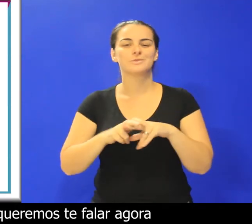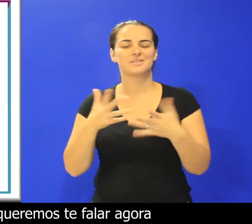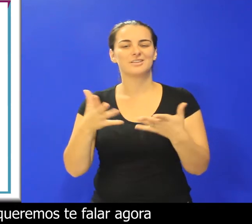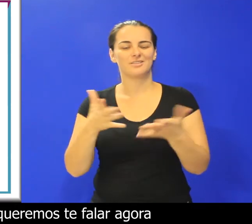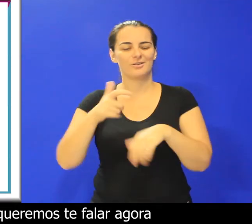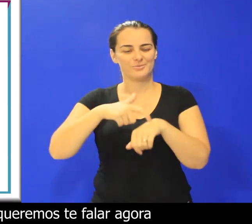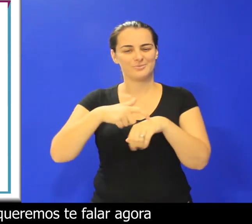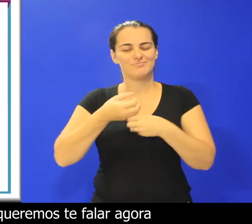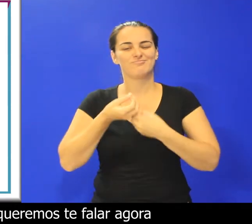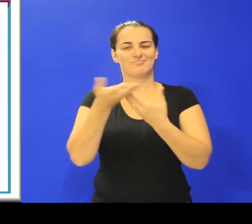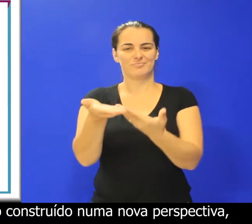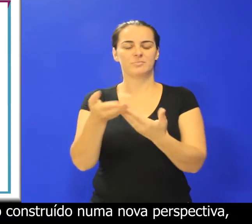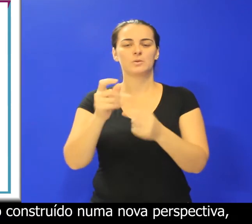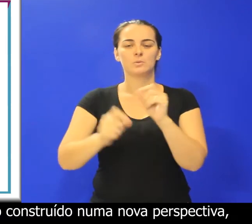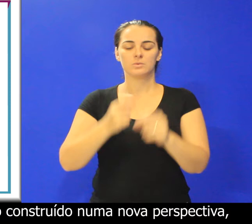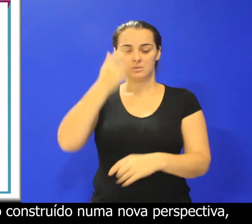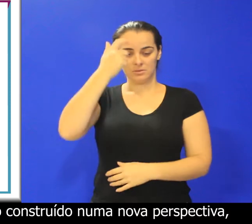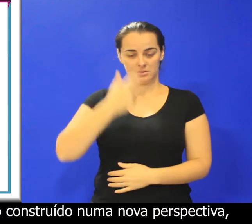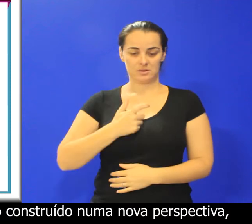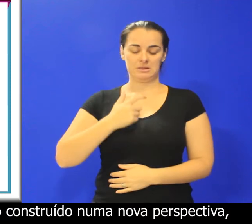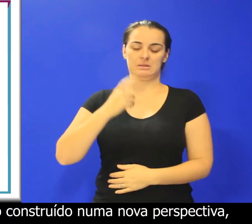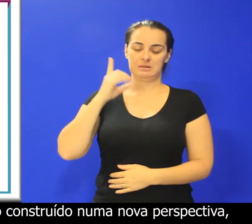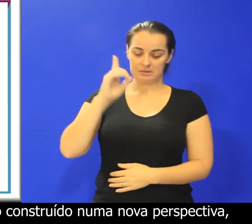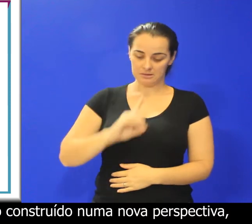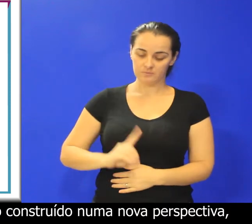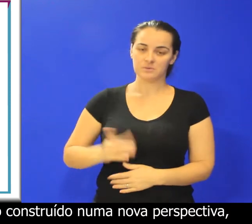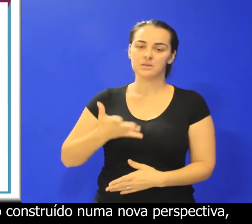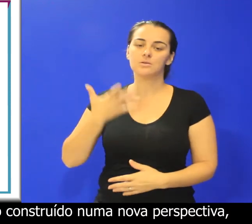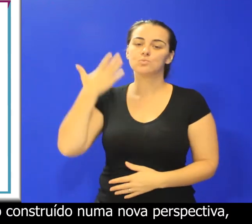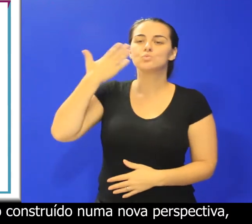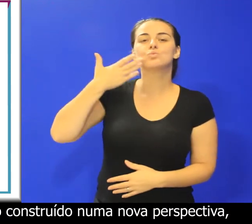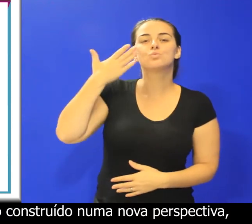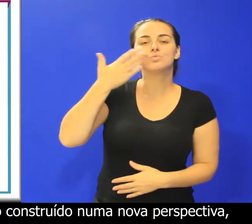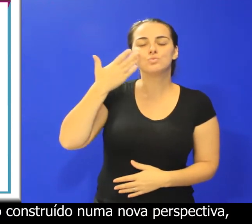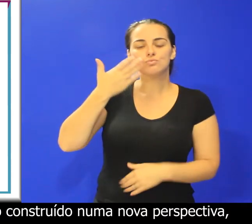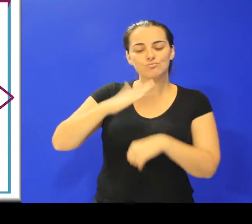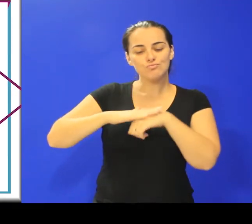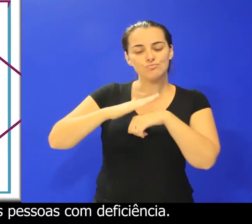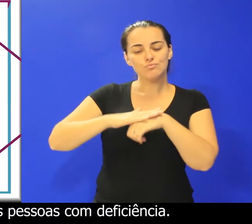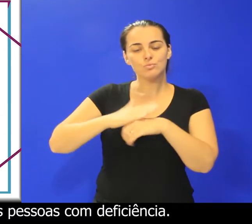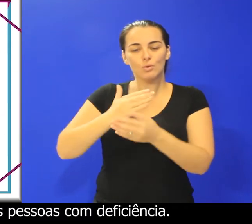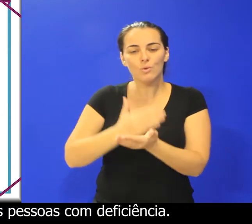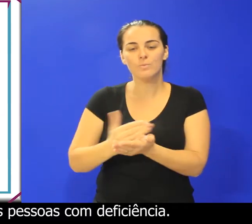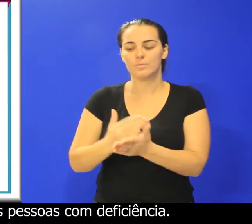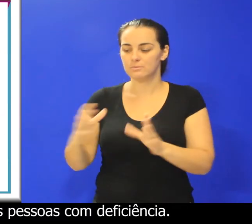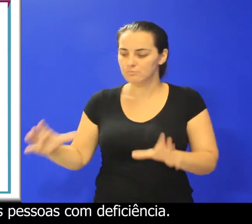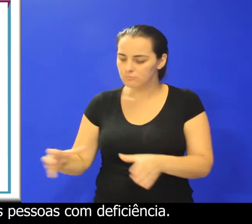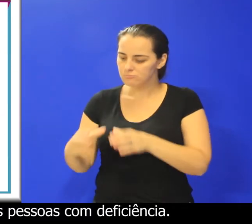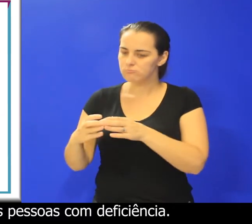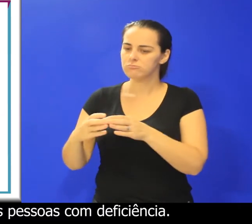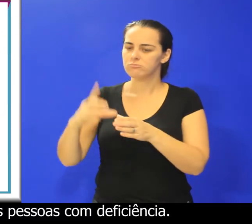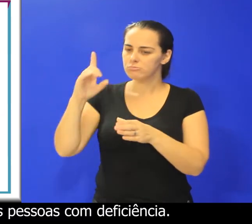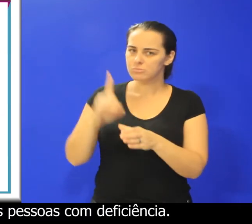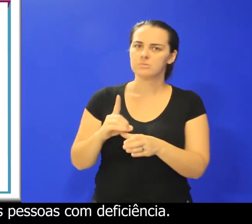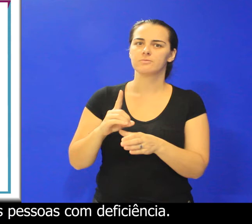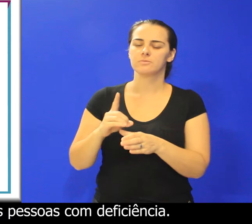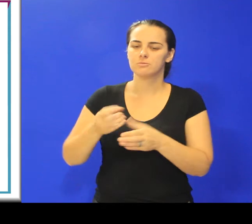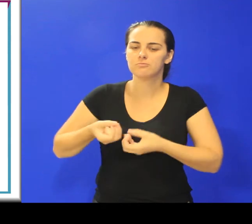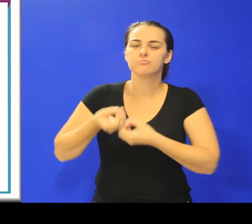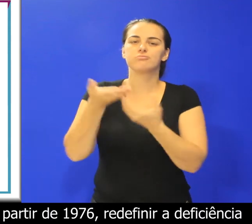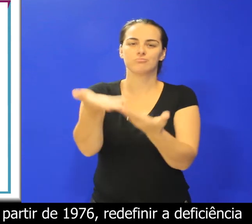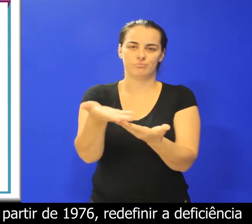isso que queremos te falar agora, sobre o discurso que vem sendo construído numa nova perspectiva, que parte das próprias pessoas com